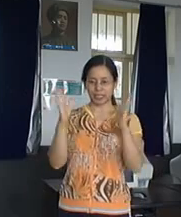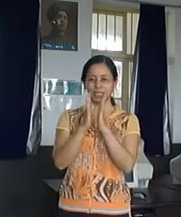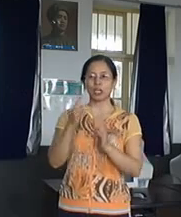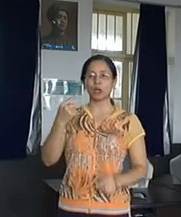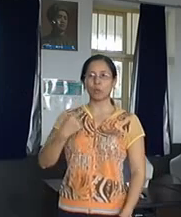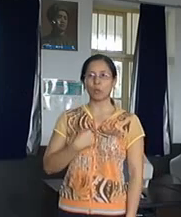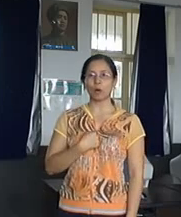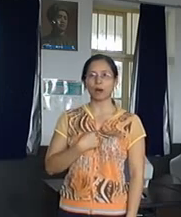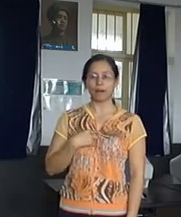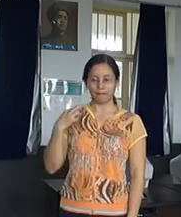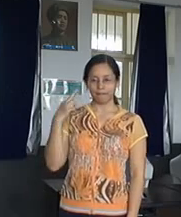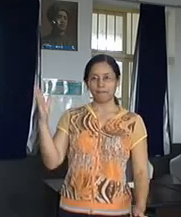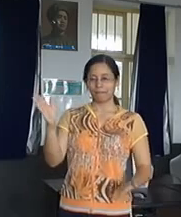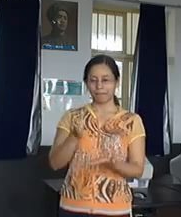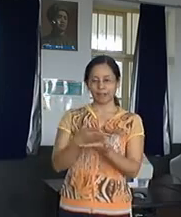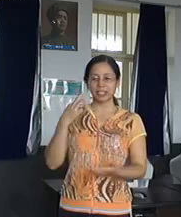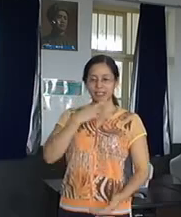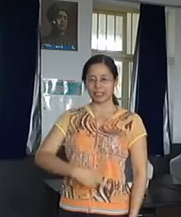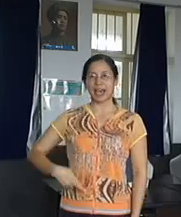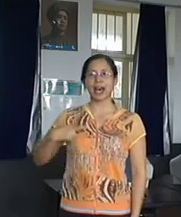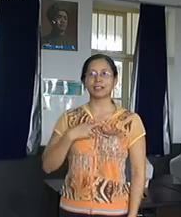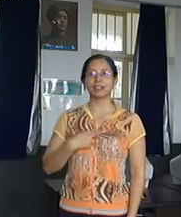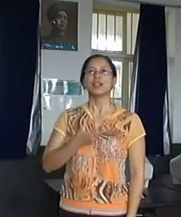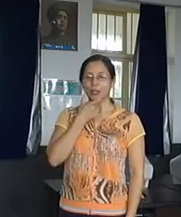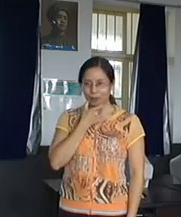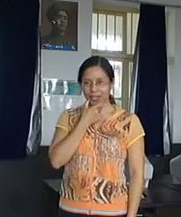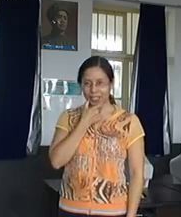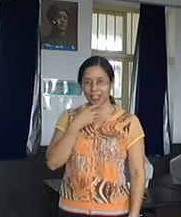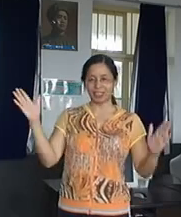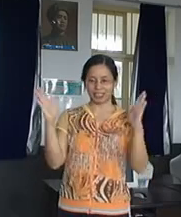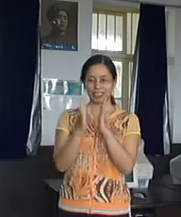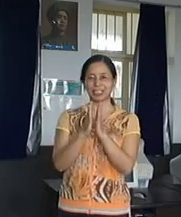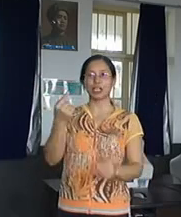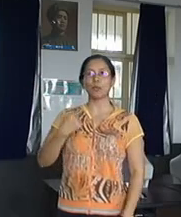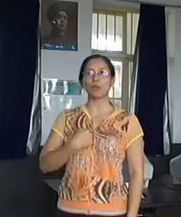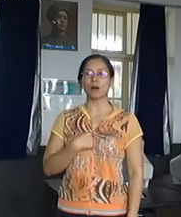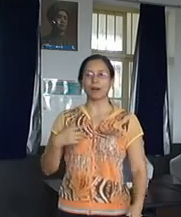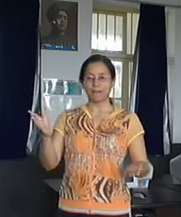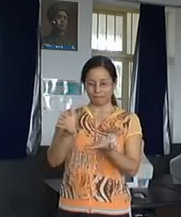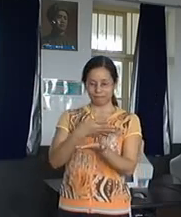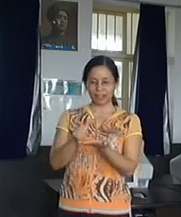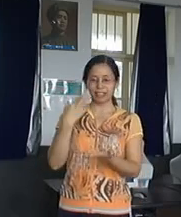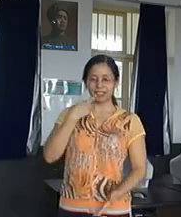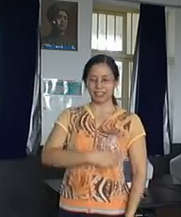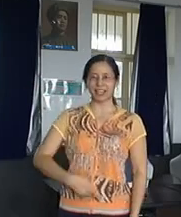和我分享，愿意和我分